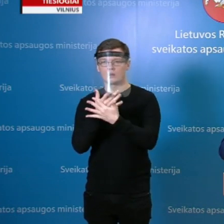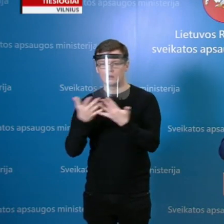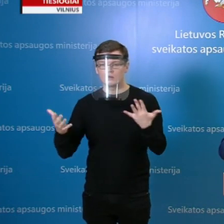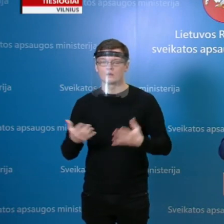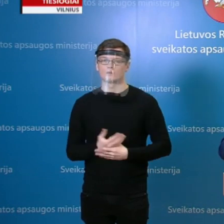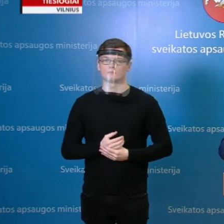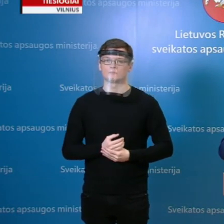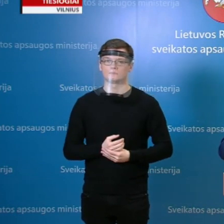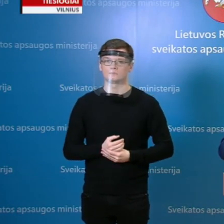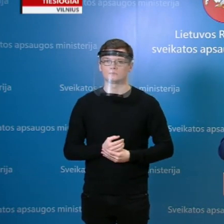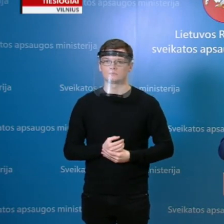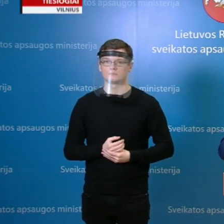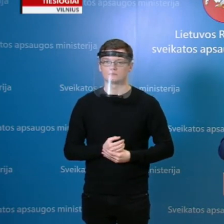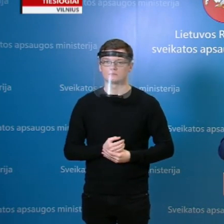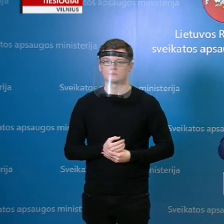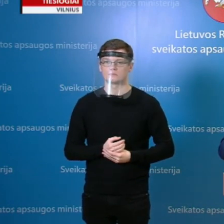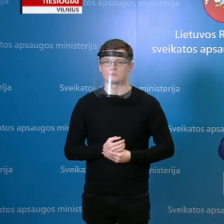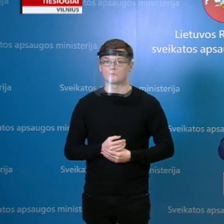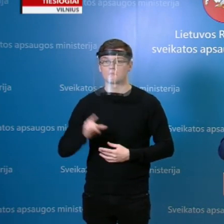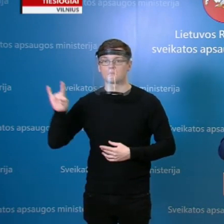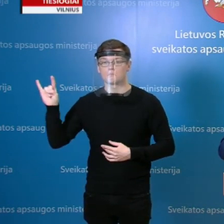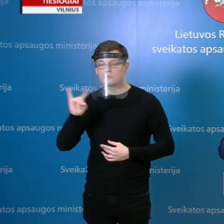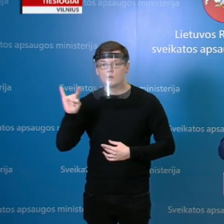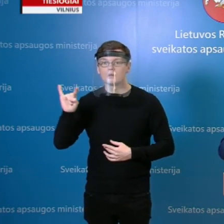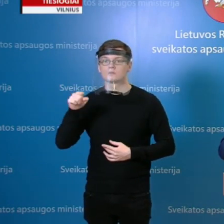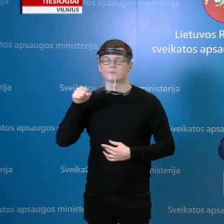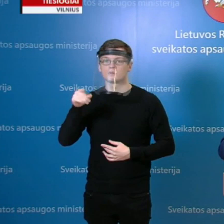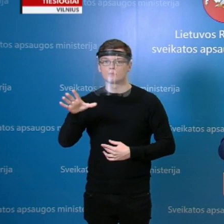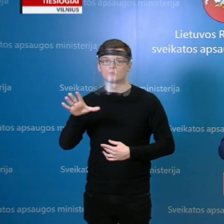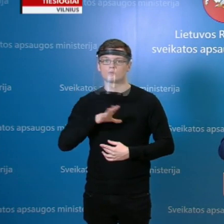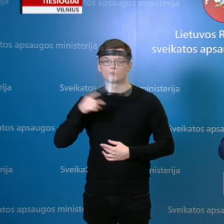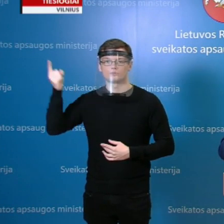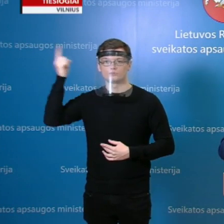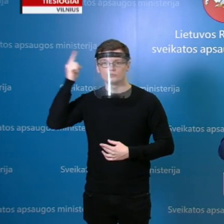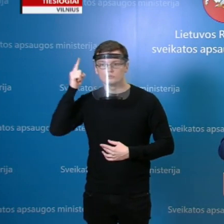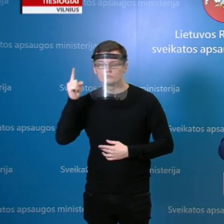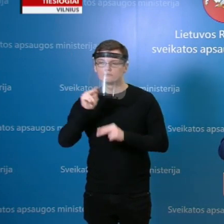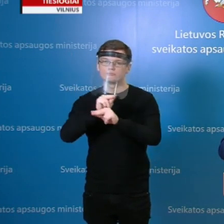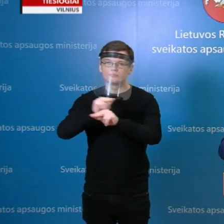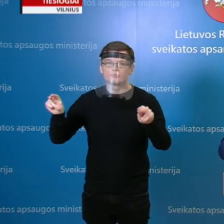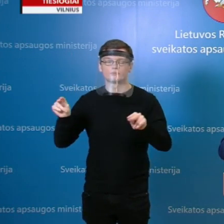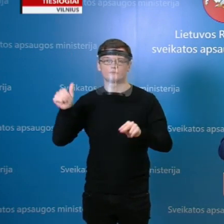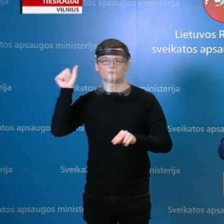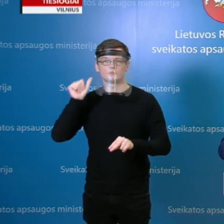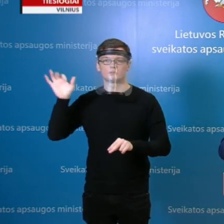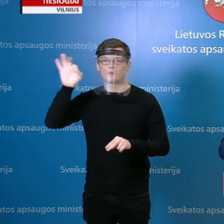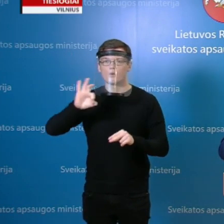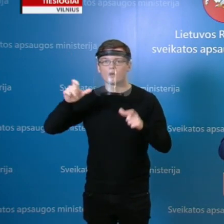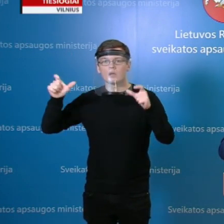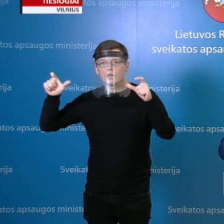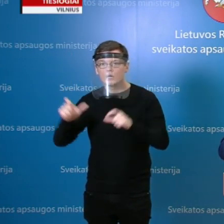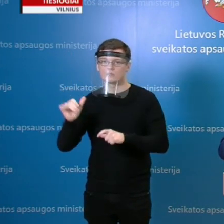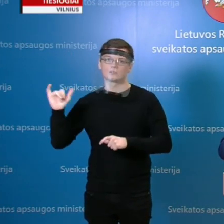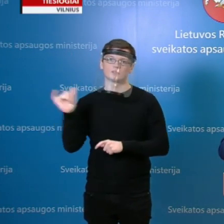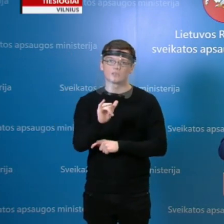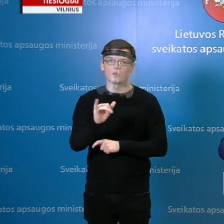maldos namuose tikrai buvo ir žinutės komunikuojamos nuolat apie karantino